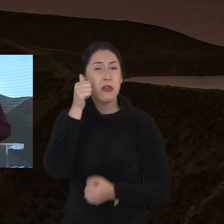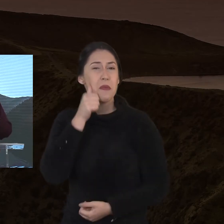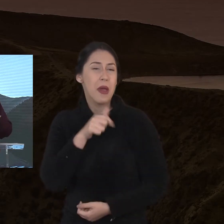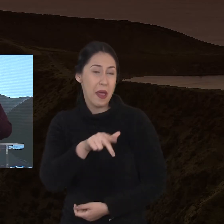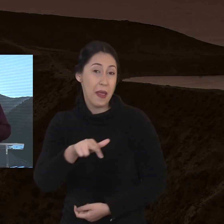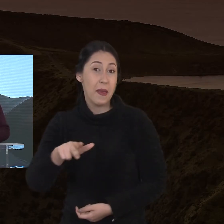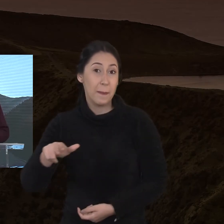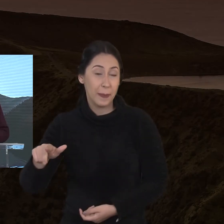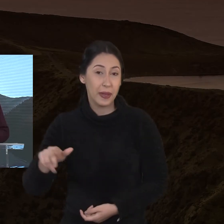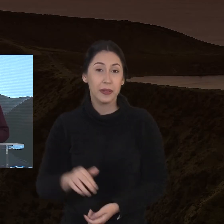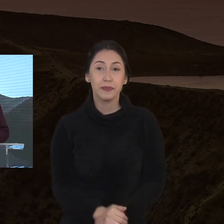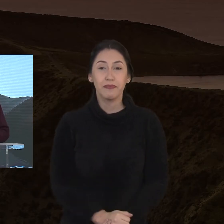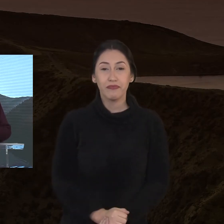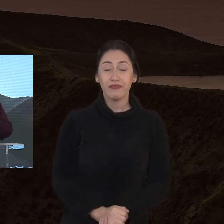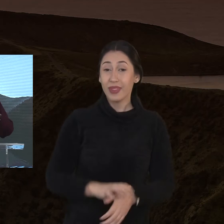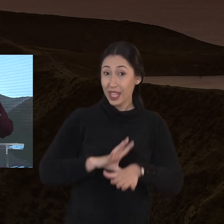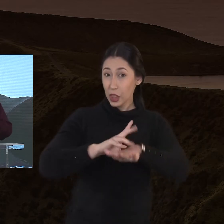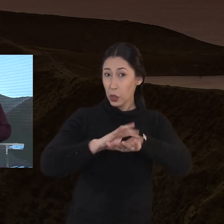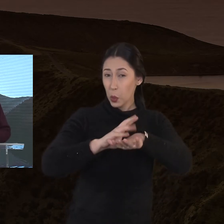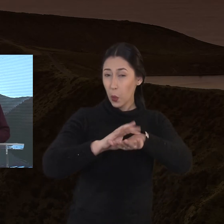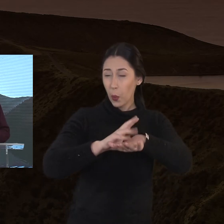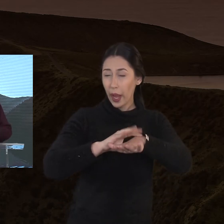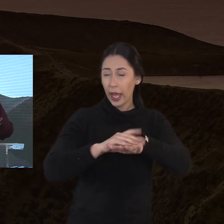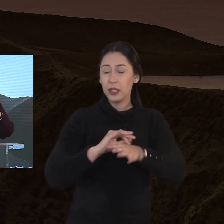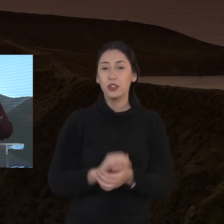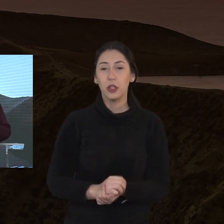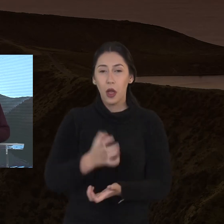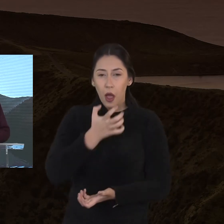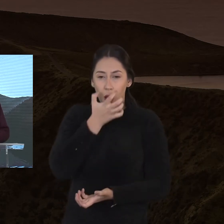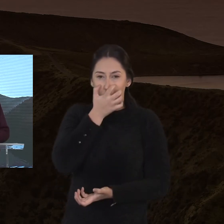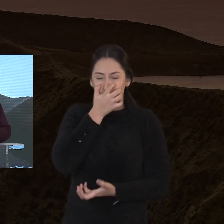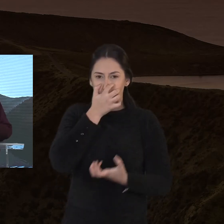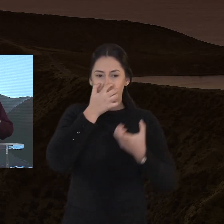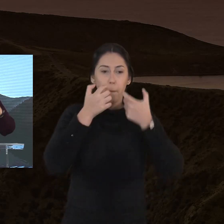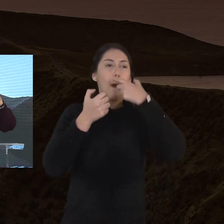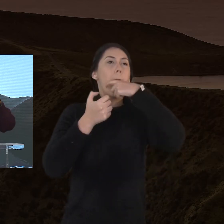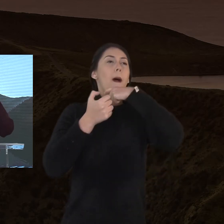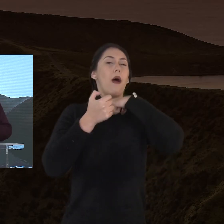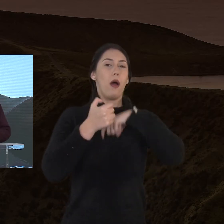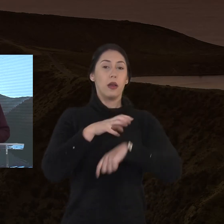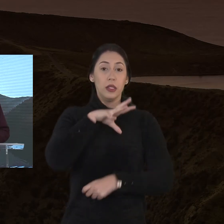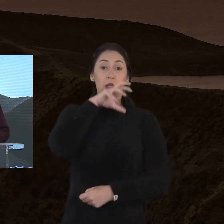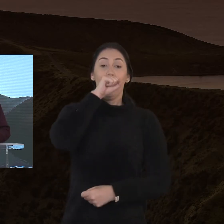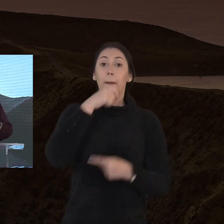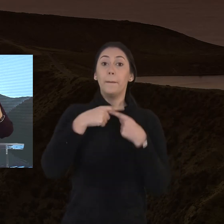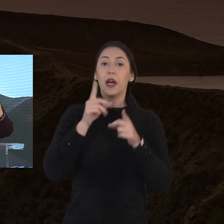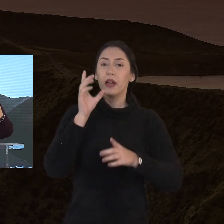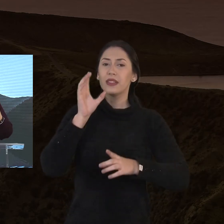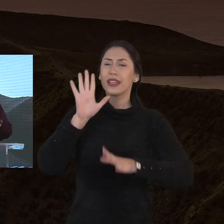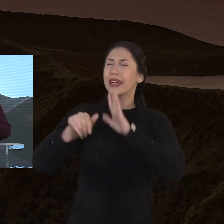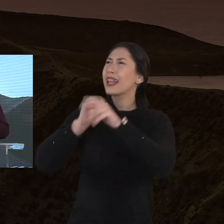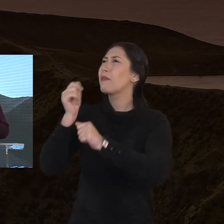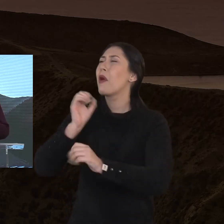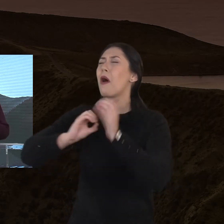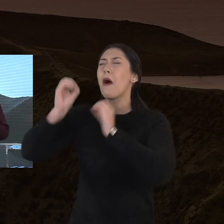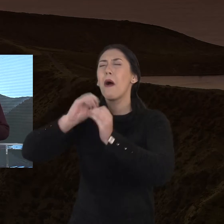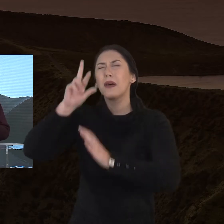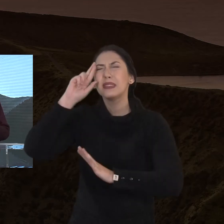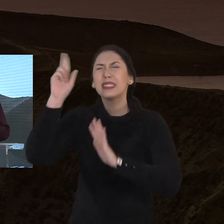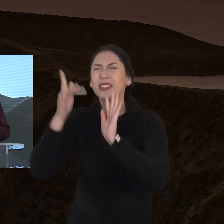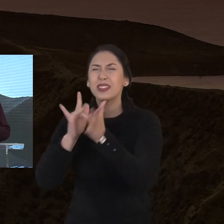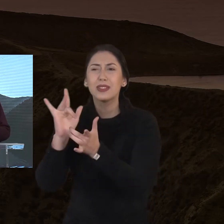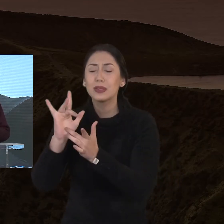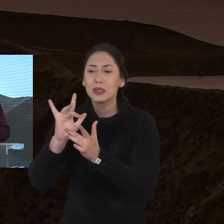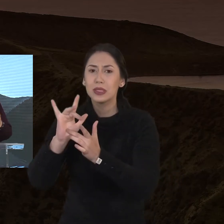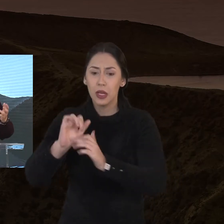ia ser entubada tal pronto para ser entubado da ellen vulcões do senhor e milagrosamente a saturação dela tava